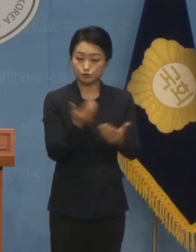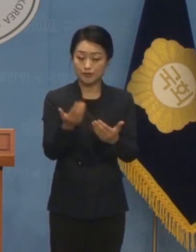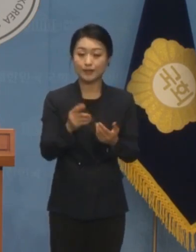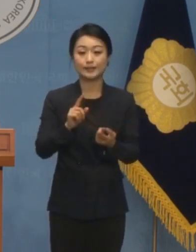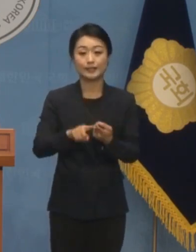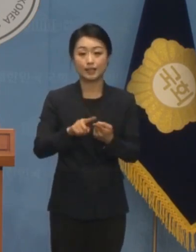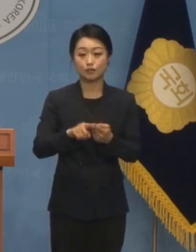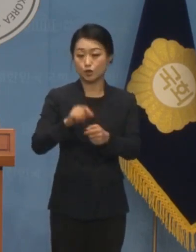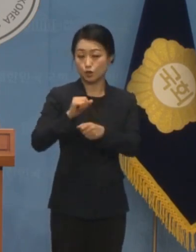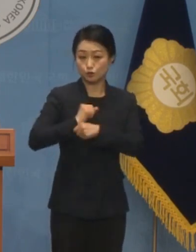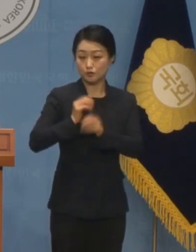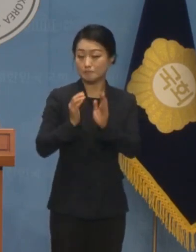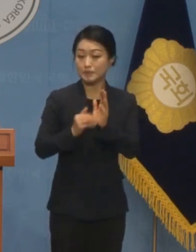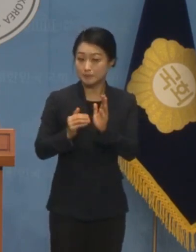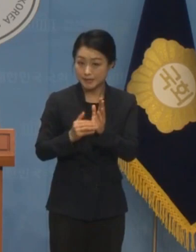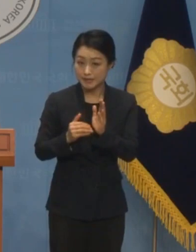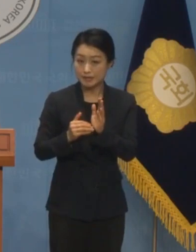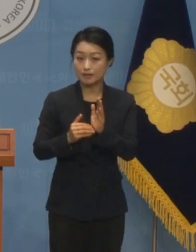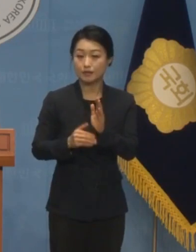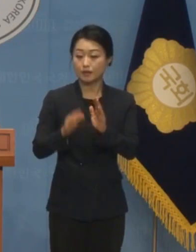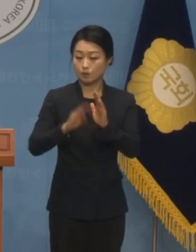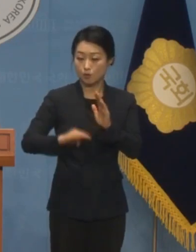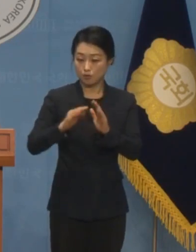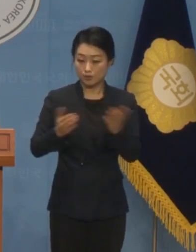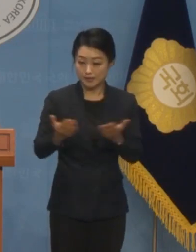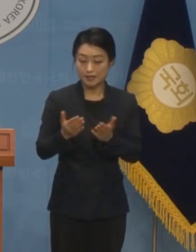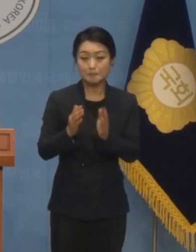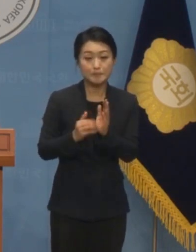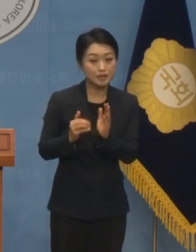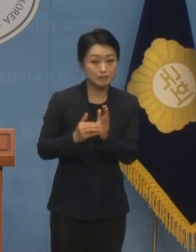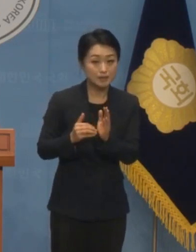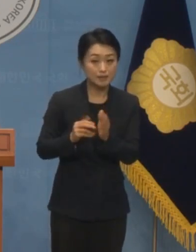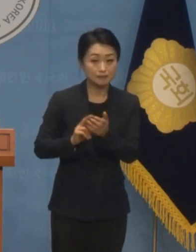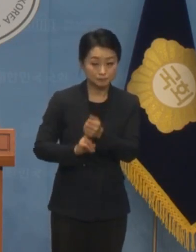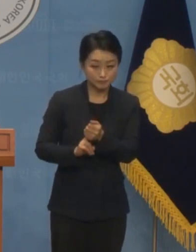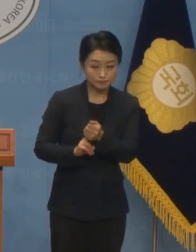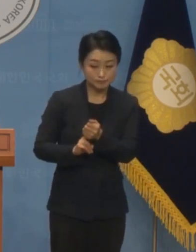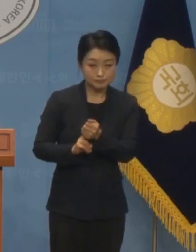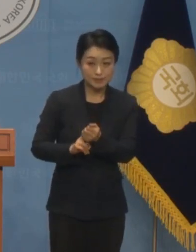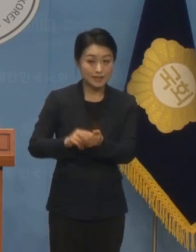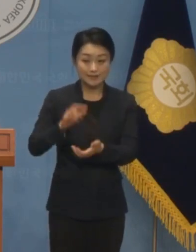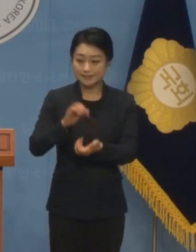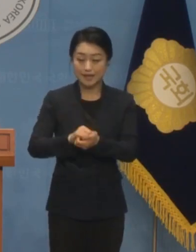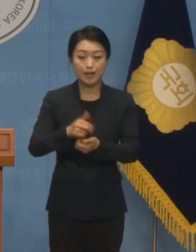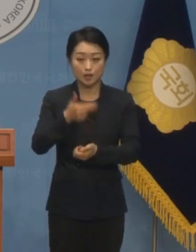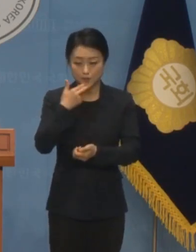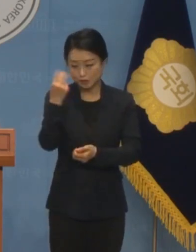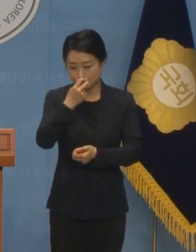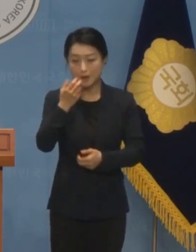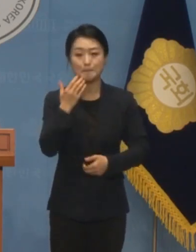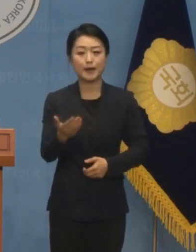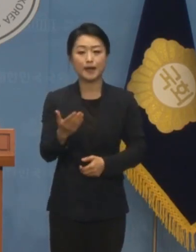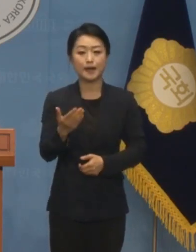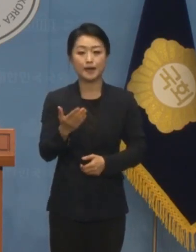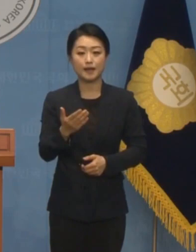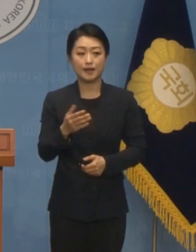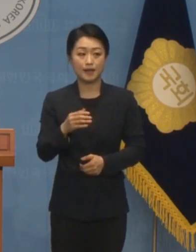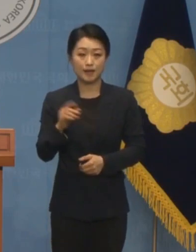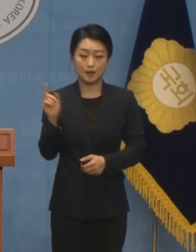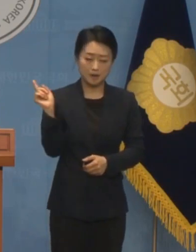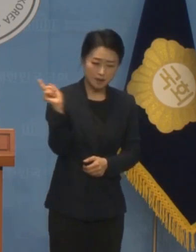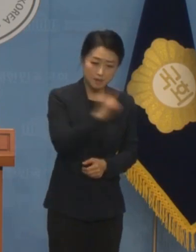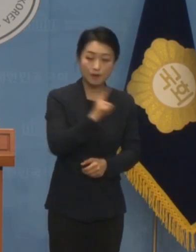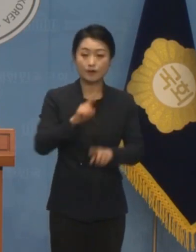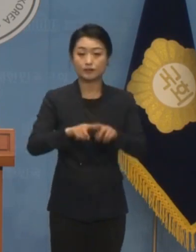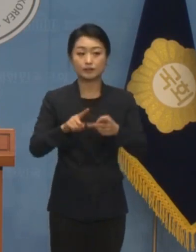있어서 군사상 비밀, 공무상 비밀과 관련한 제한 규정을 적용하지 않도록 함으로써 성역 없는